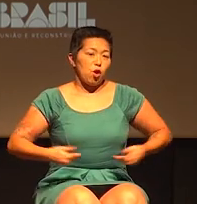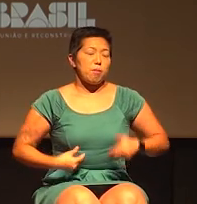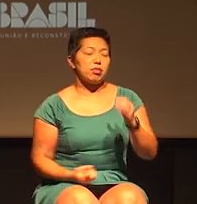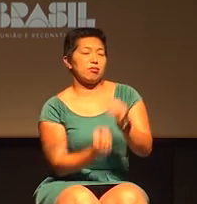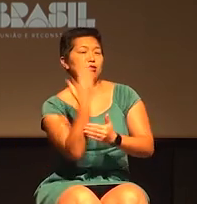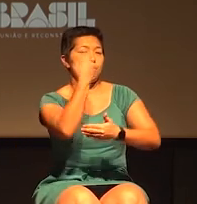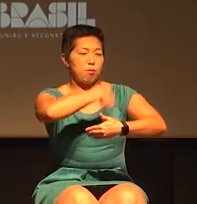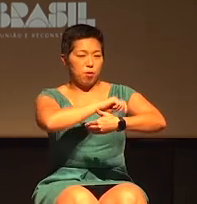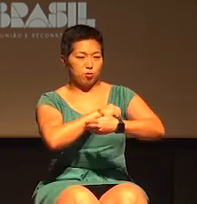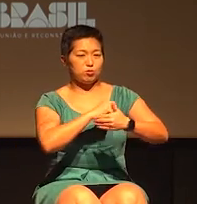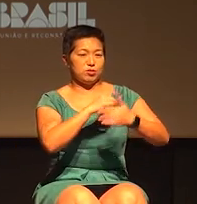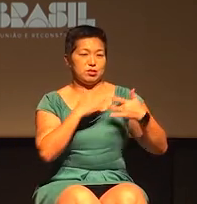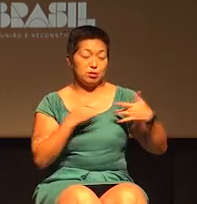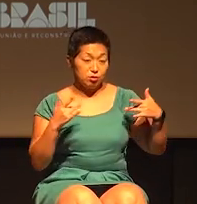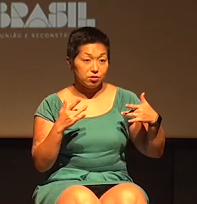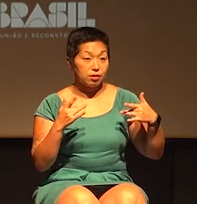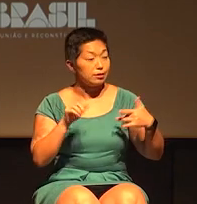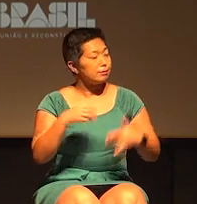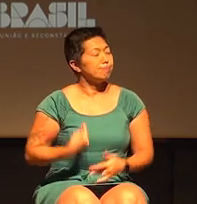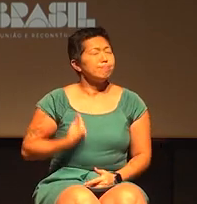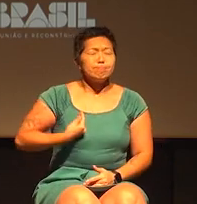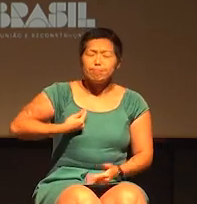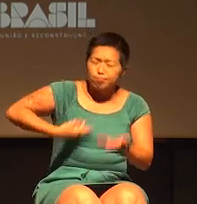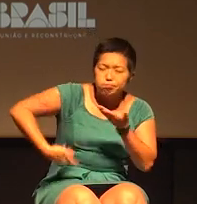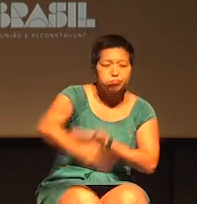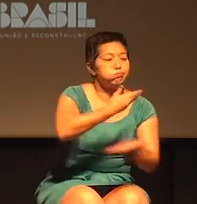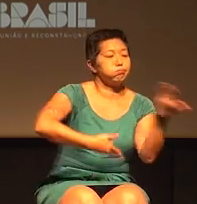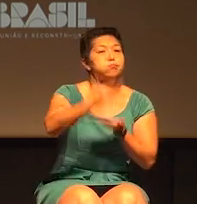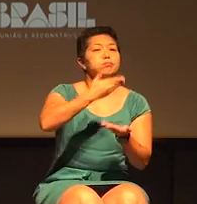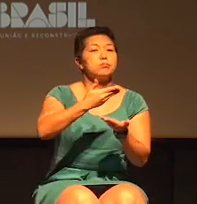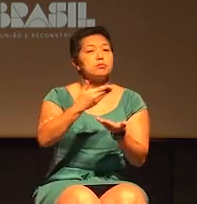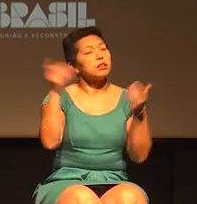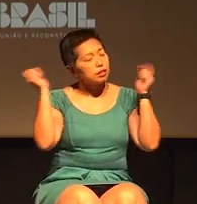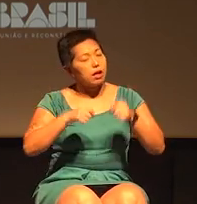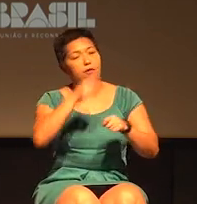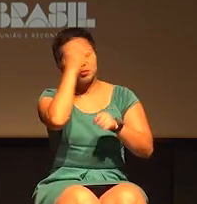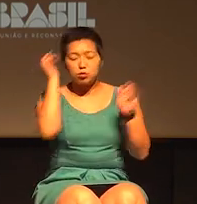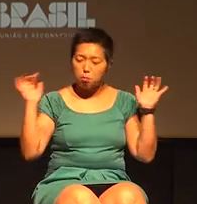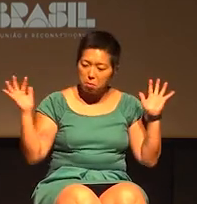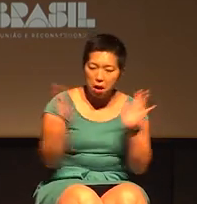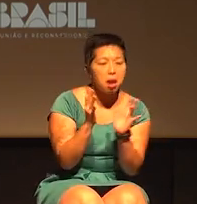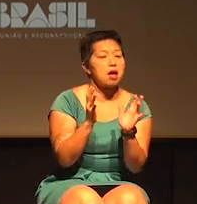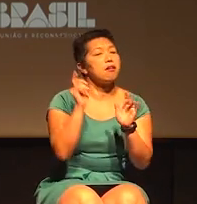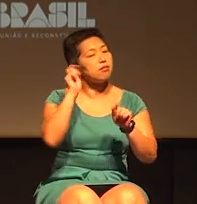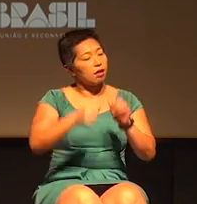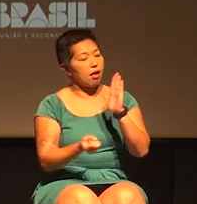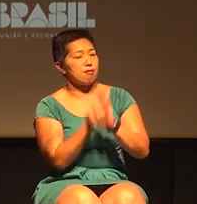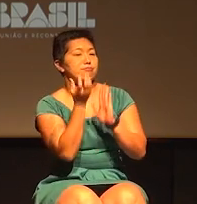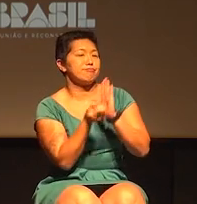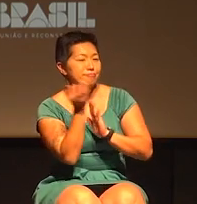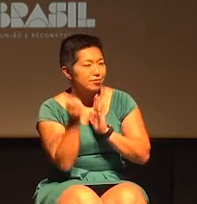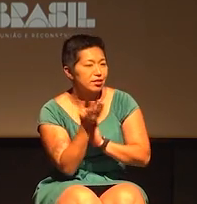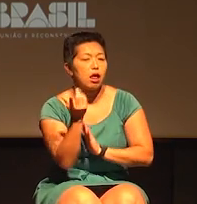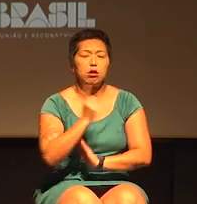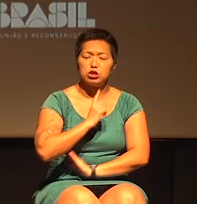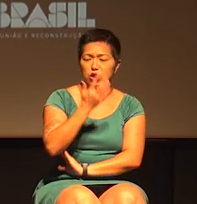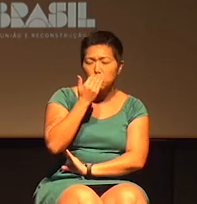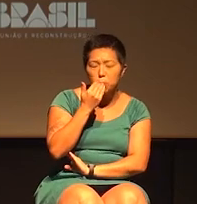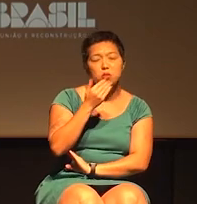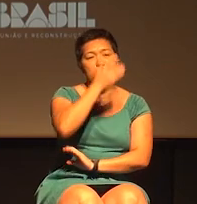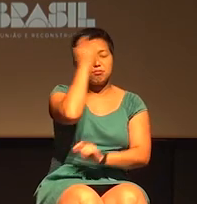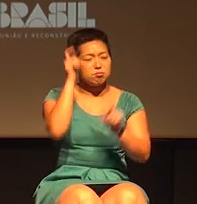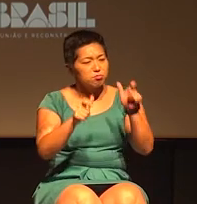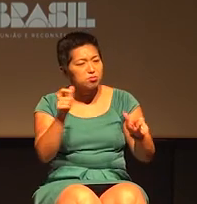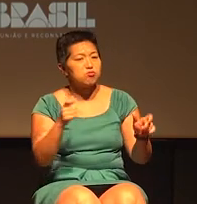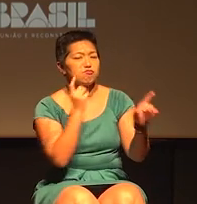solidária ali e virou um lugar vivo demais que as pessoas conseguiam se reunir que as pessoas conseguiam fazer um saral e tinha comida e o pessoal